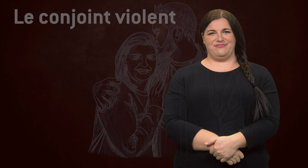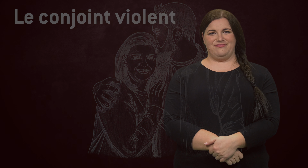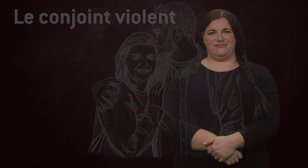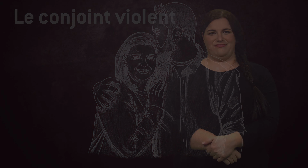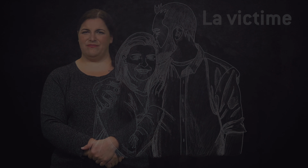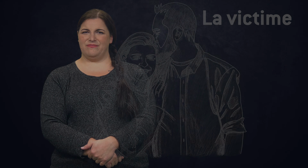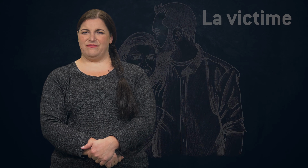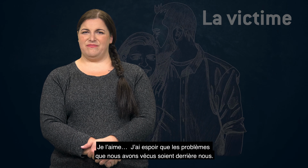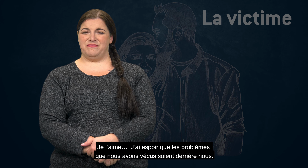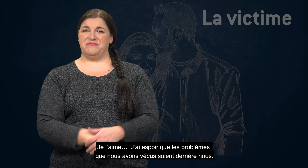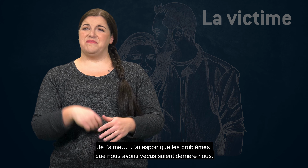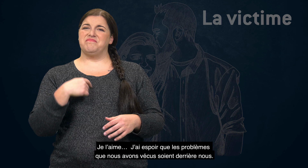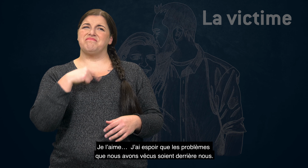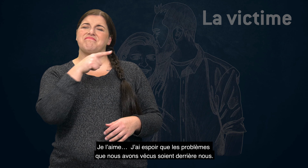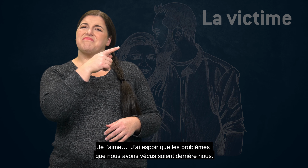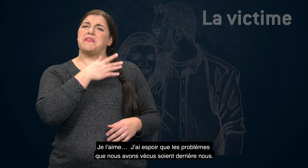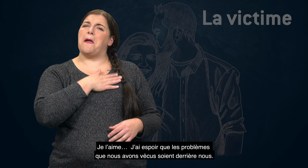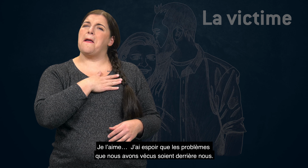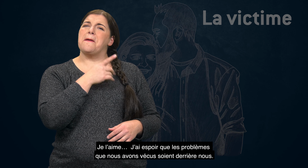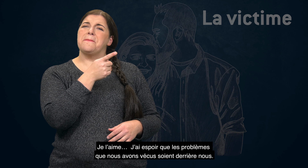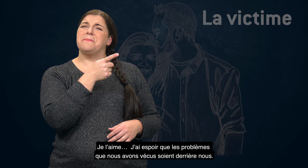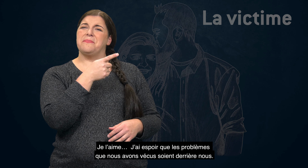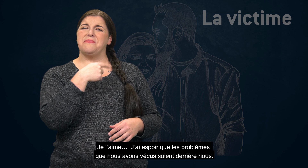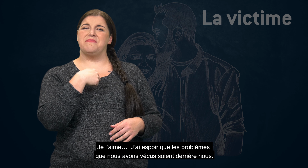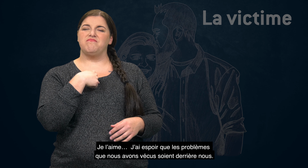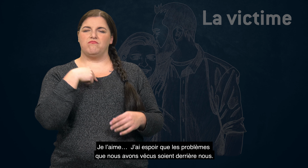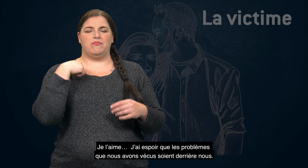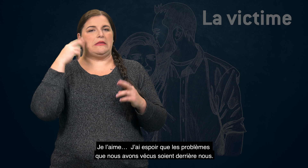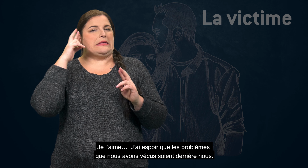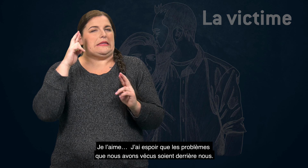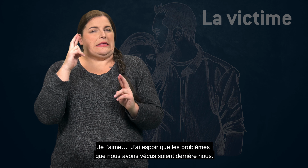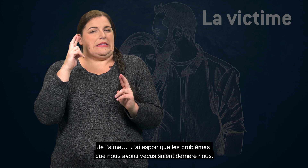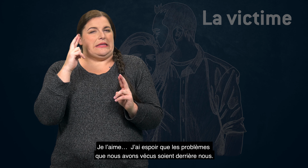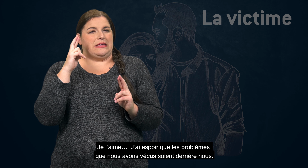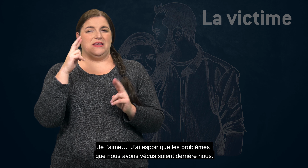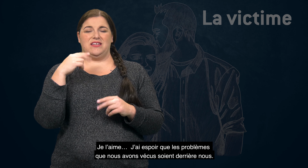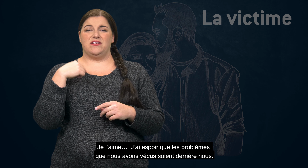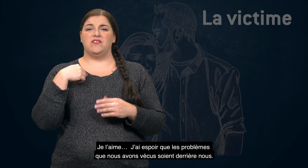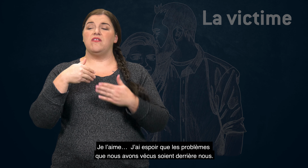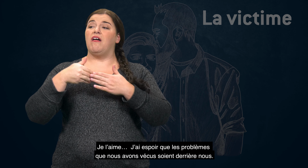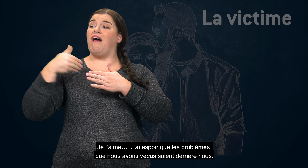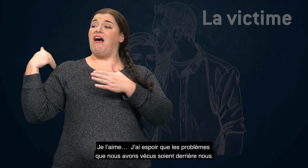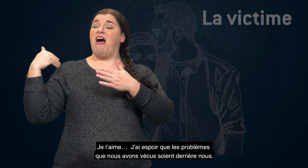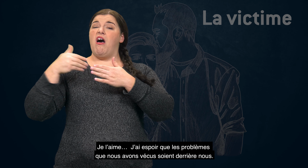La victime Je l'aime. J'ai espoir que les problèmes que nous avons vécu soient derrière nous.